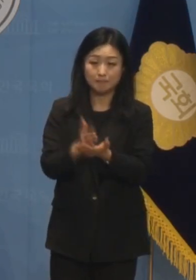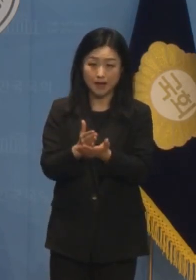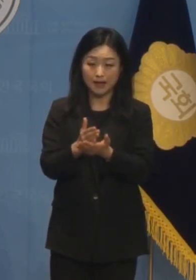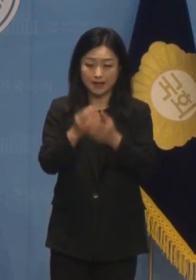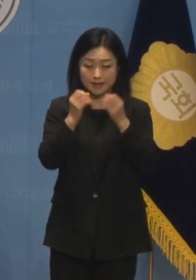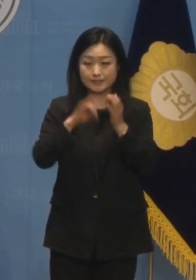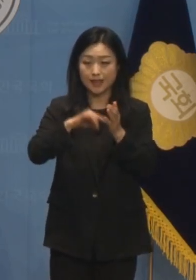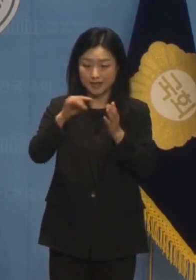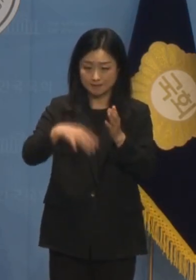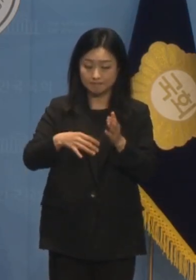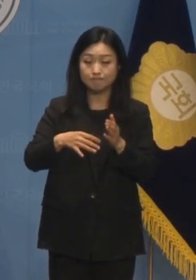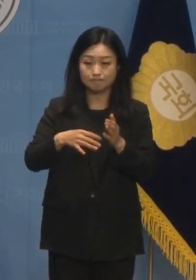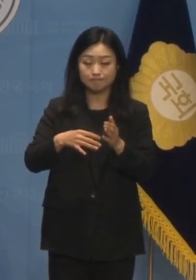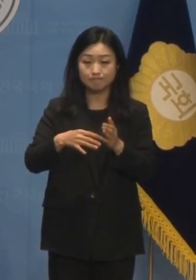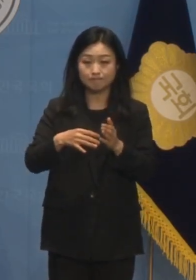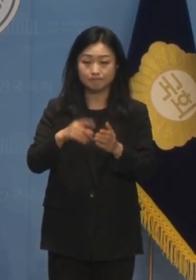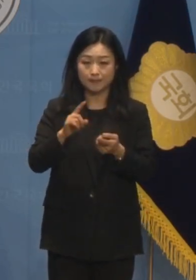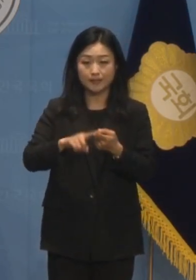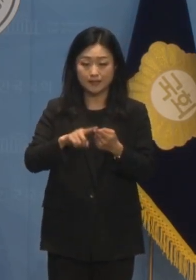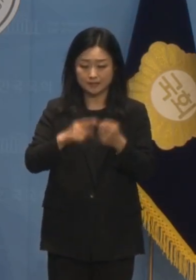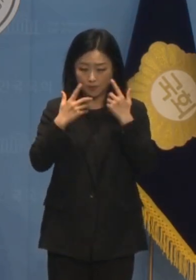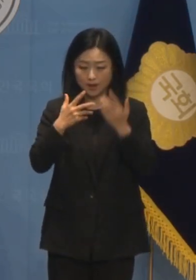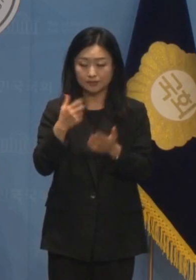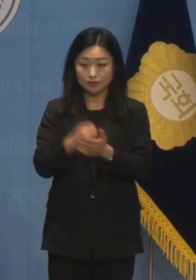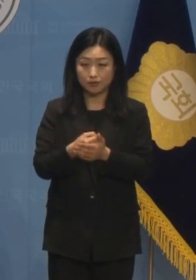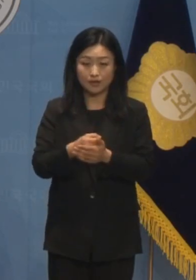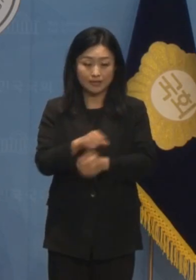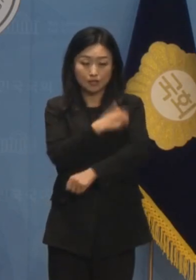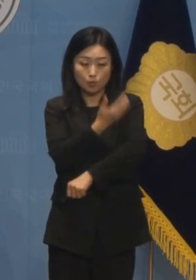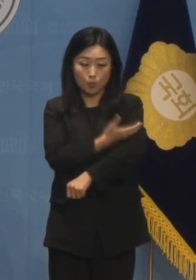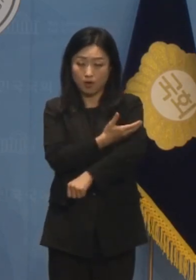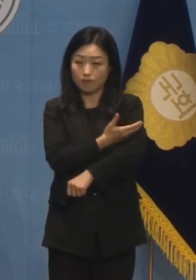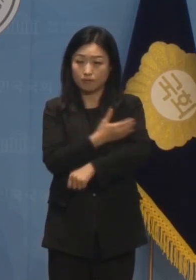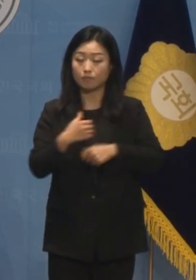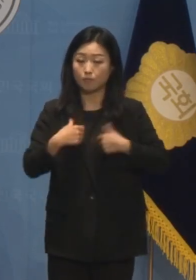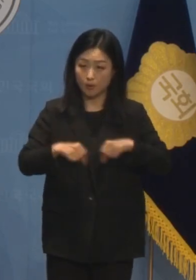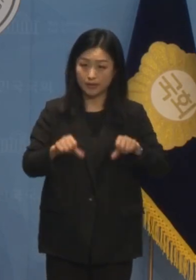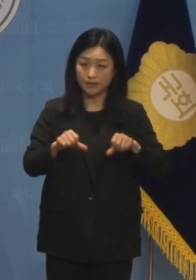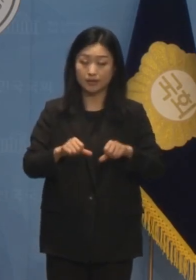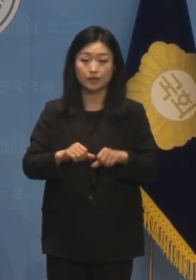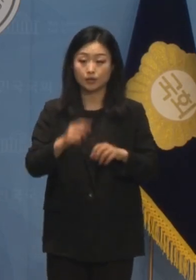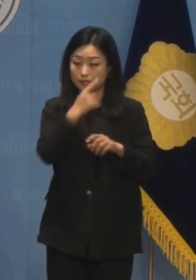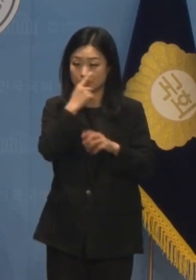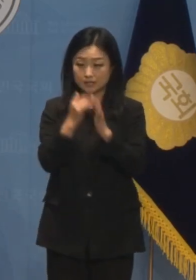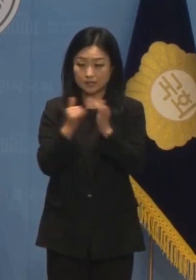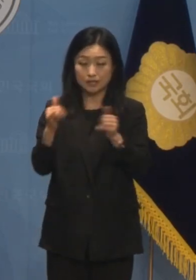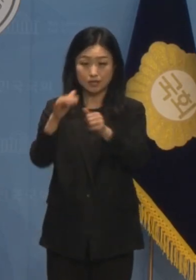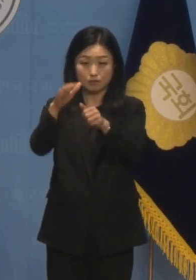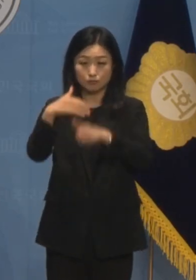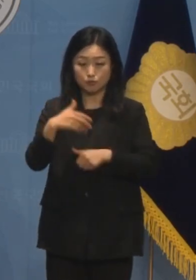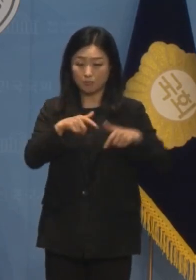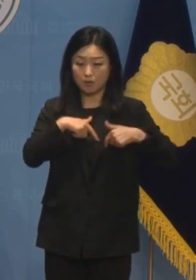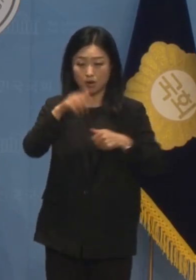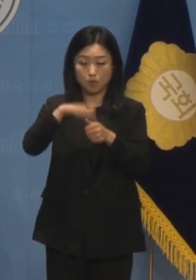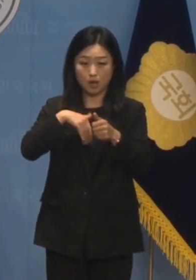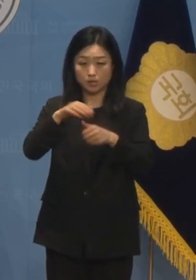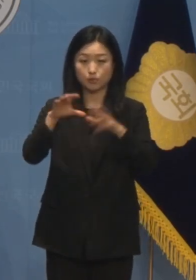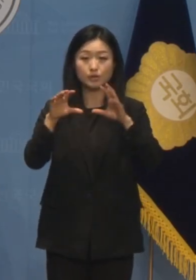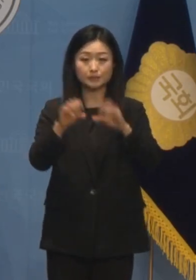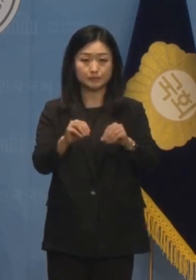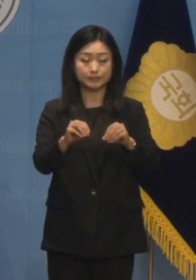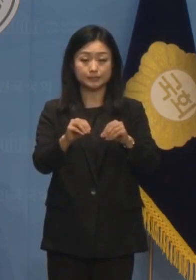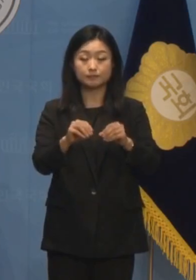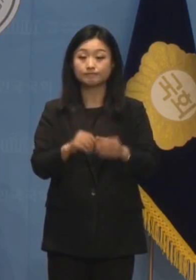세비를 적용하고 불체포특권 포기와 국회에 출석한 증인 등에 대한 명예 훼손을 금지하는